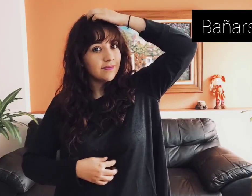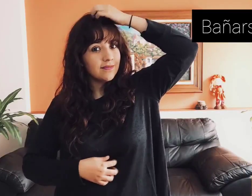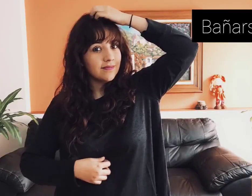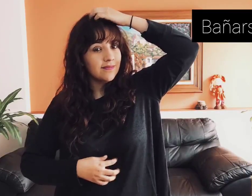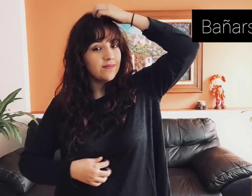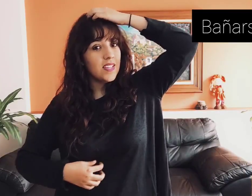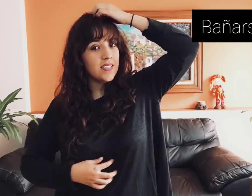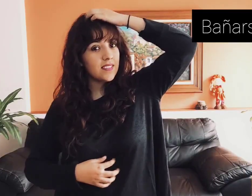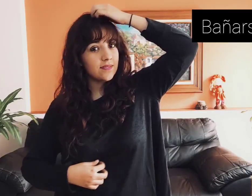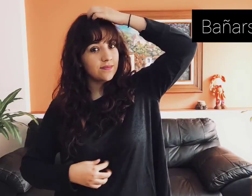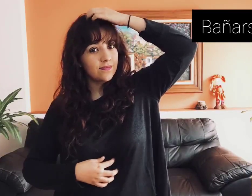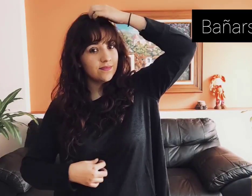Bañar.